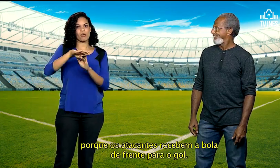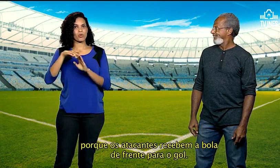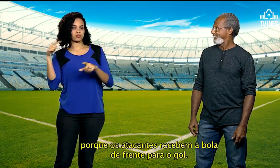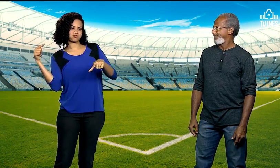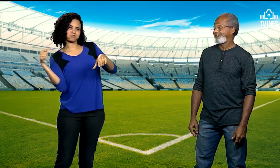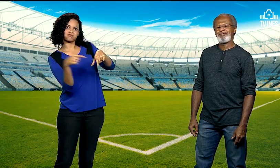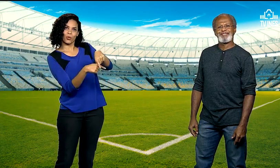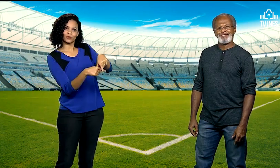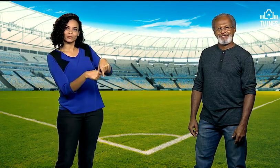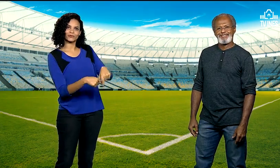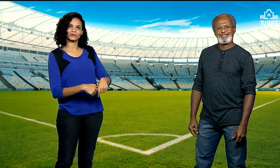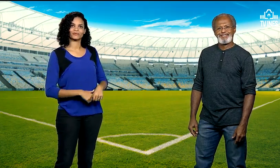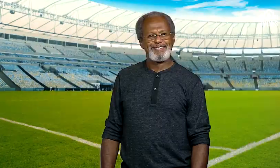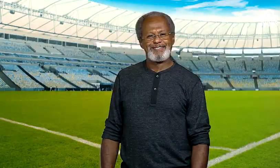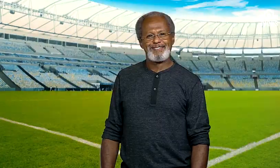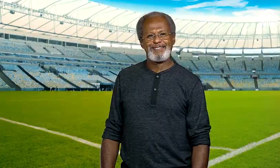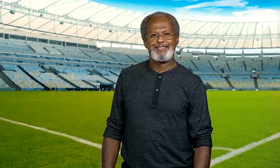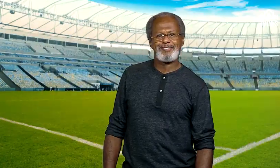frente para o gol.